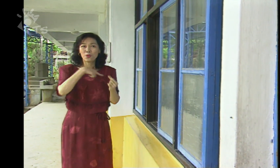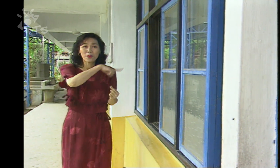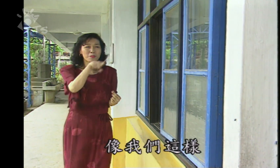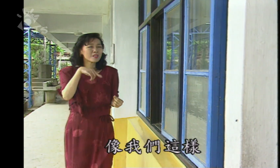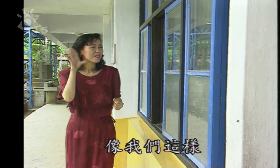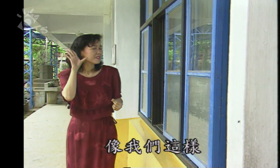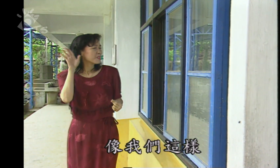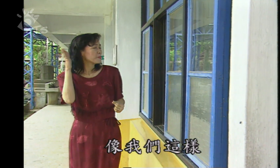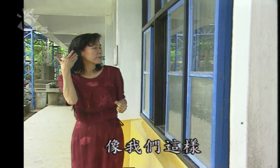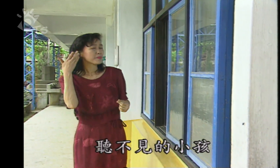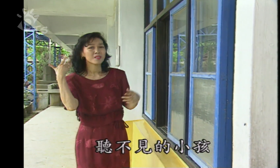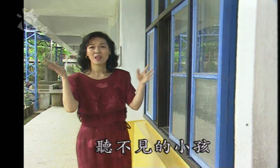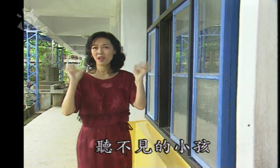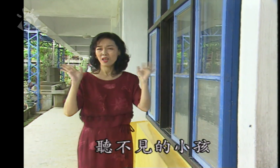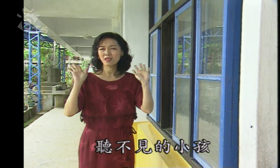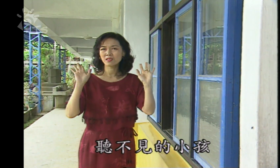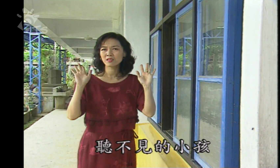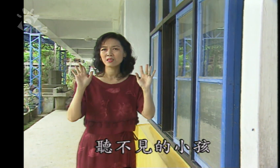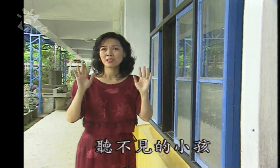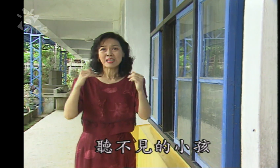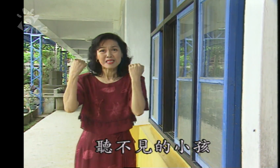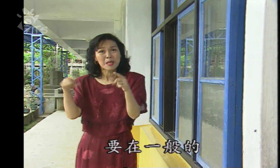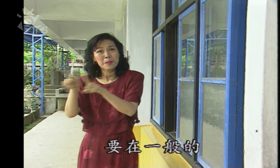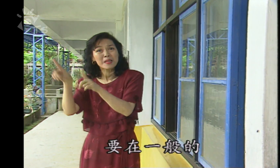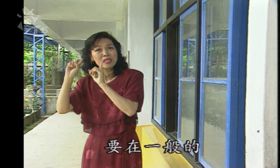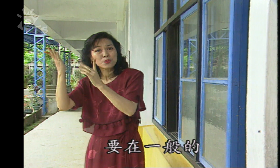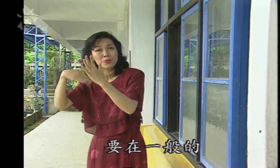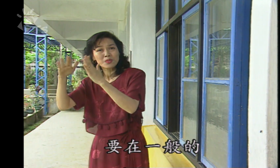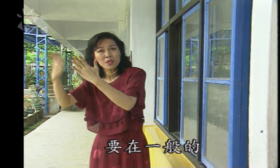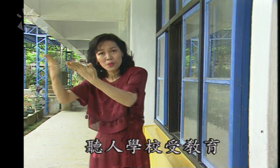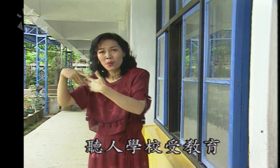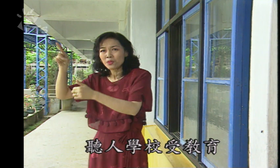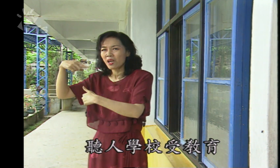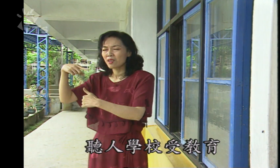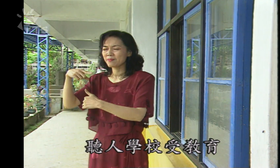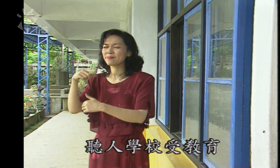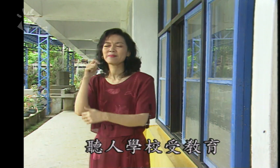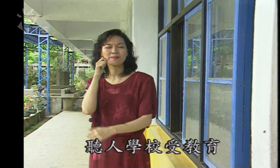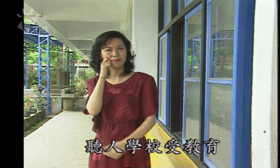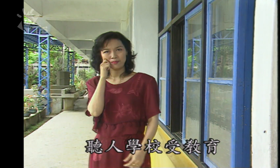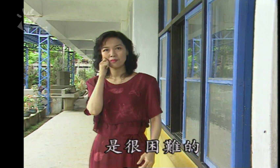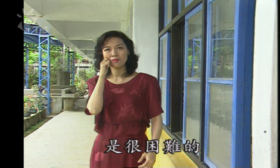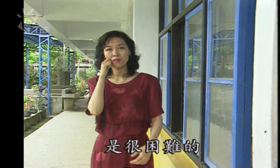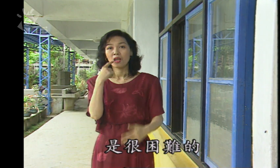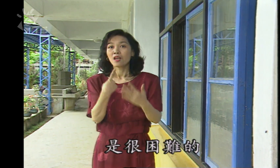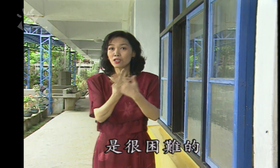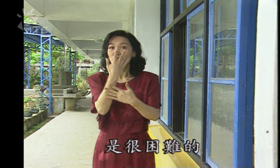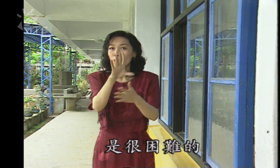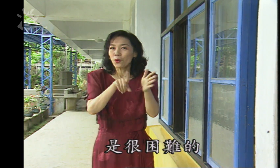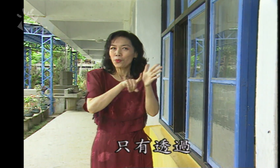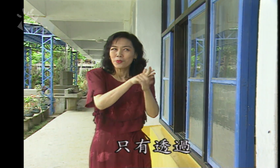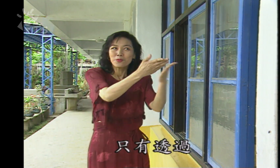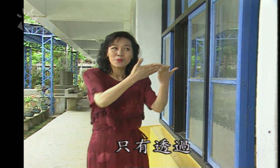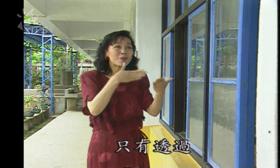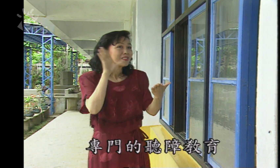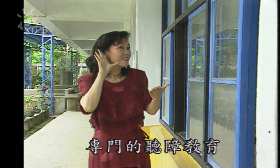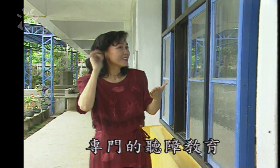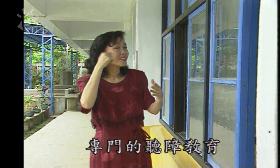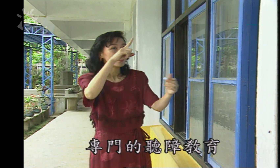像我们这样听不见的小孩，要在一般的听人学校受教育是很困难的，只有透过专门的听障